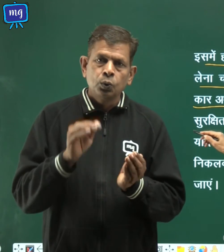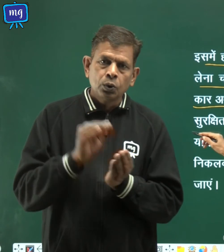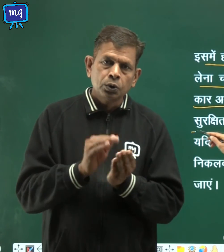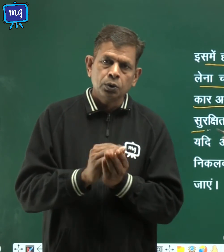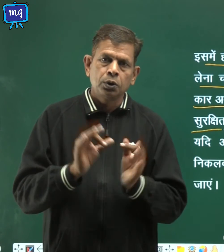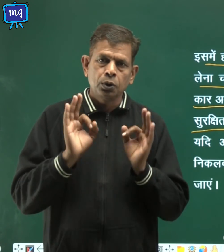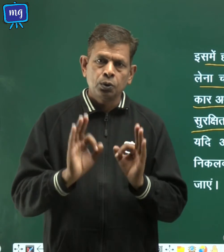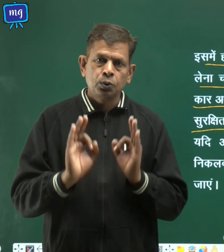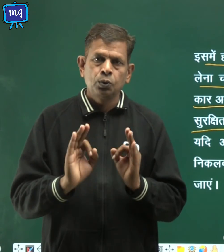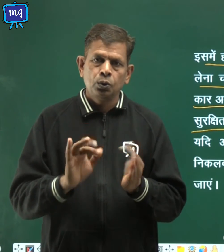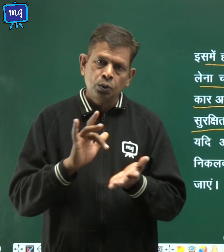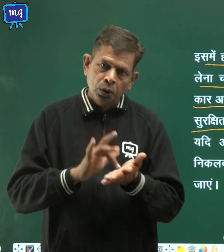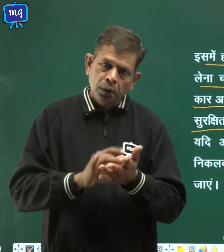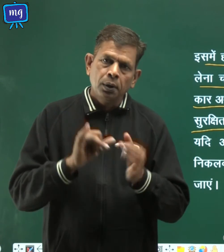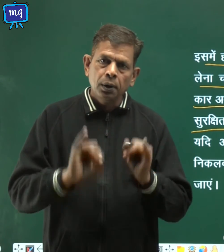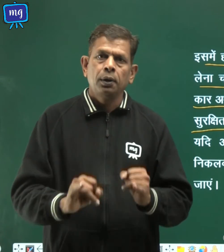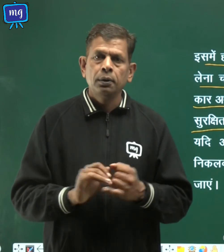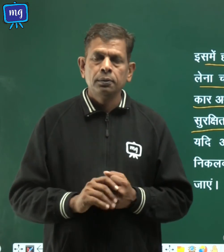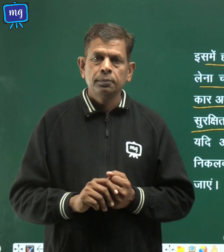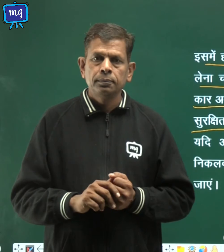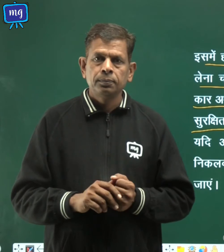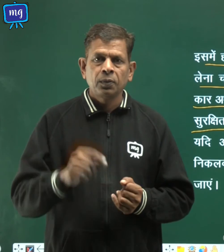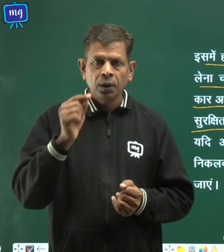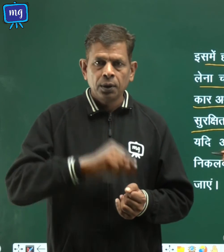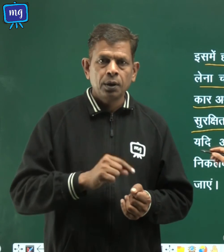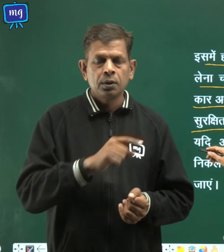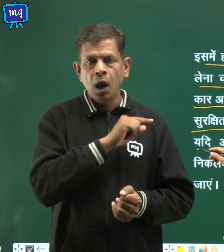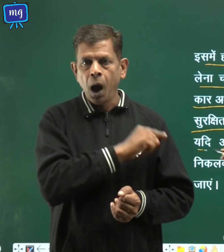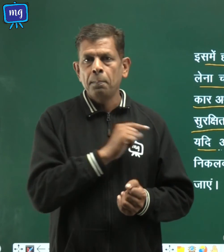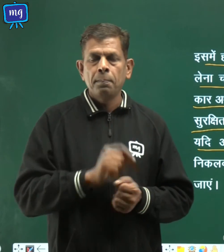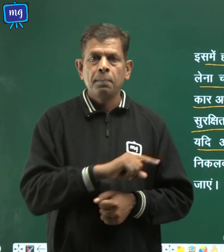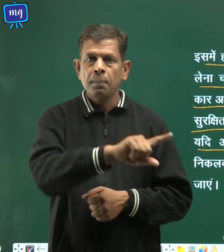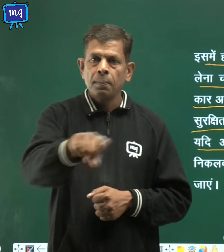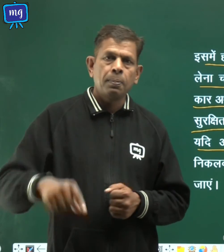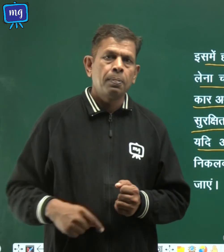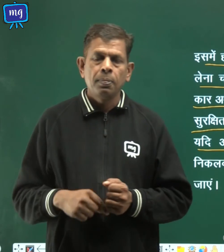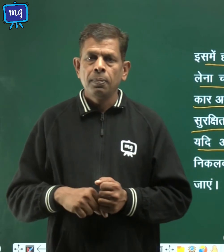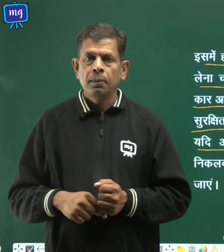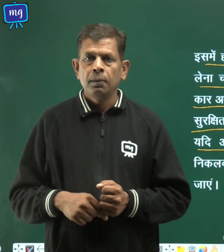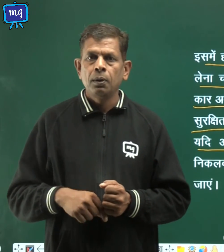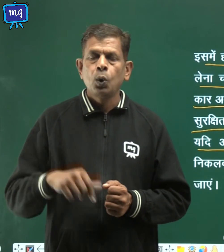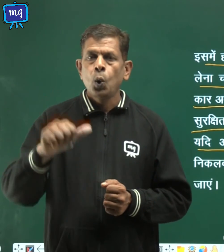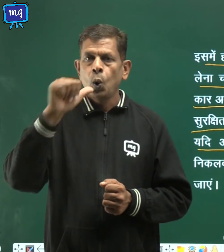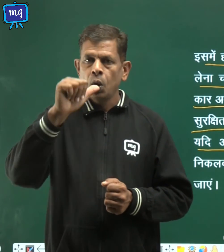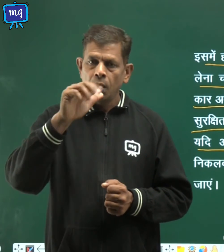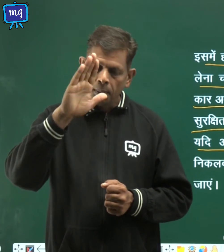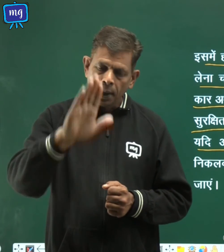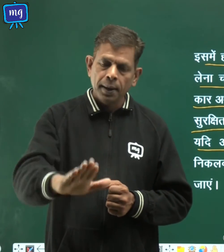सुरक्षित स्थान है। यदि आप जल में हैं